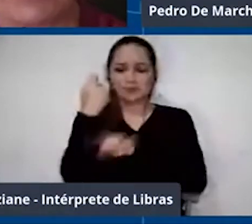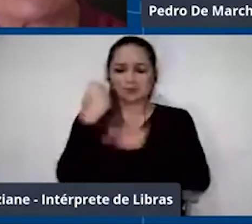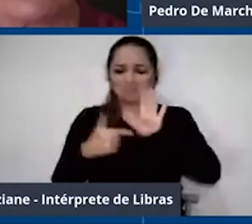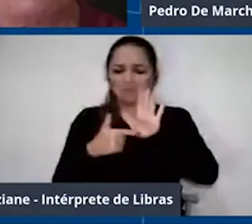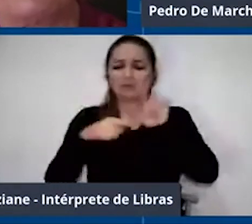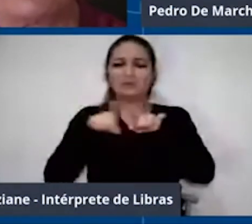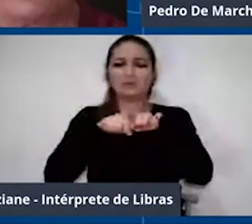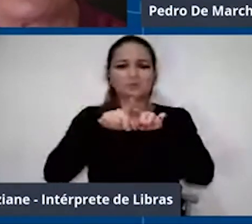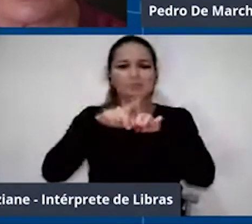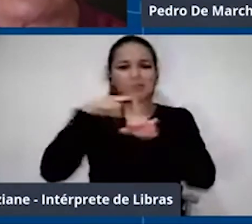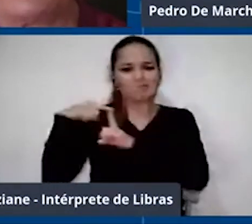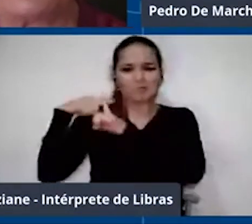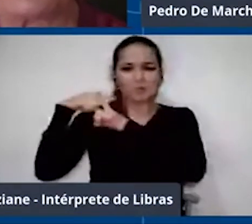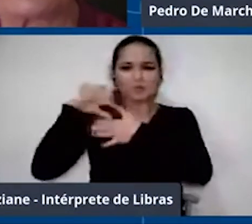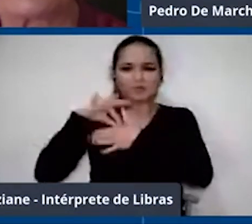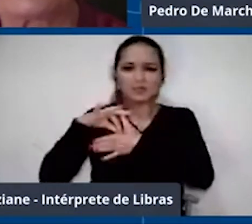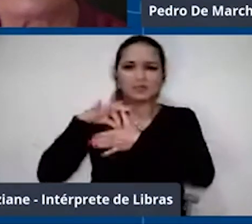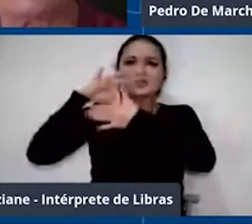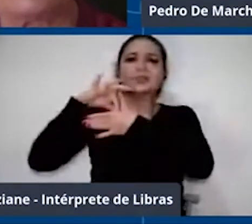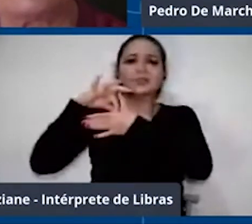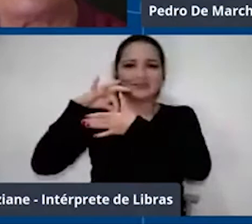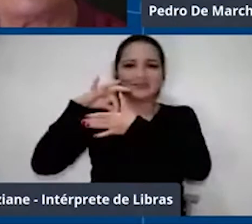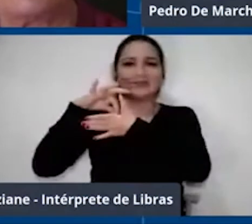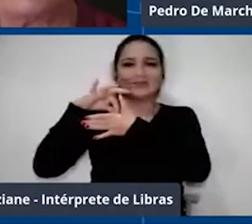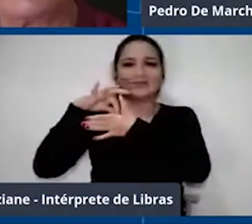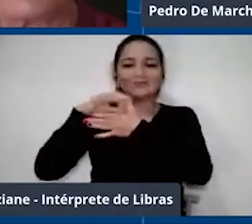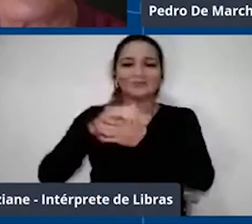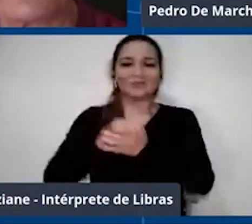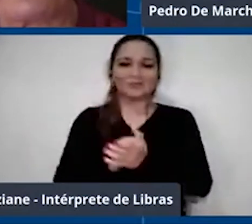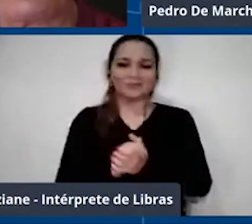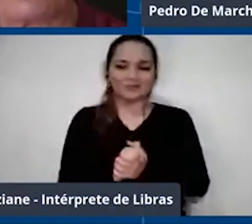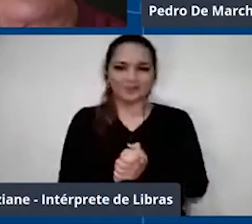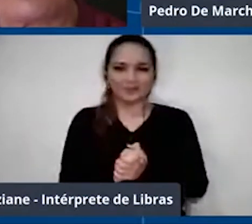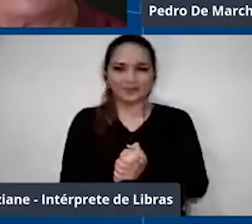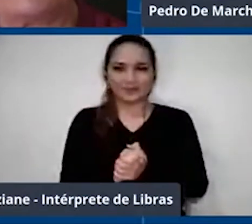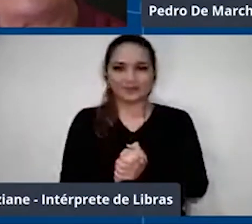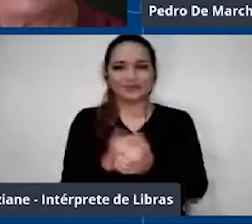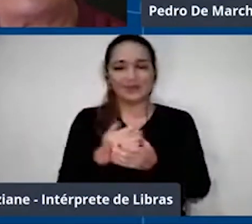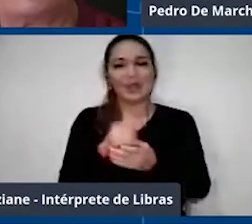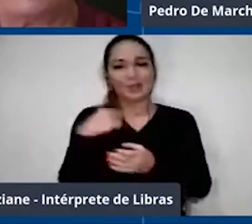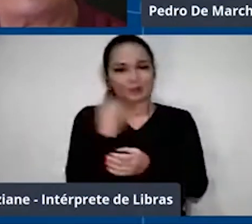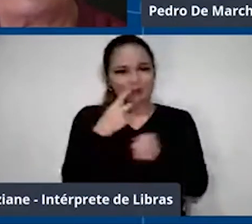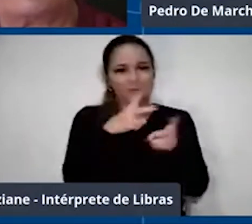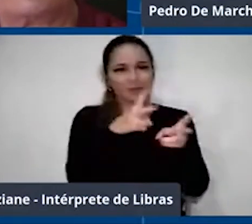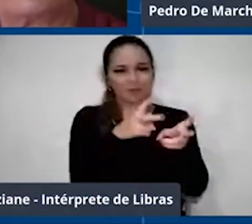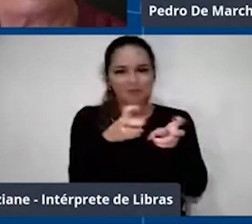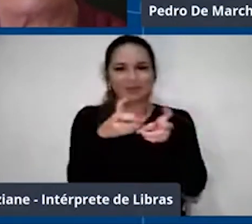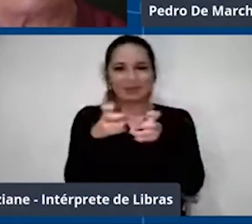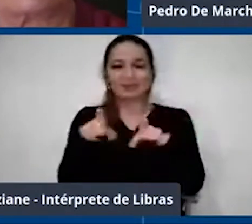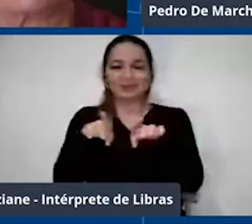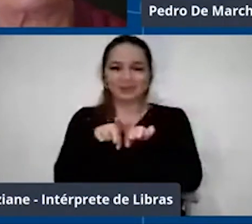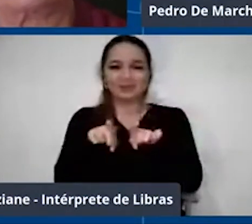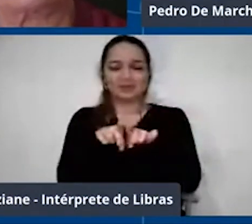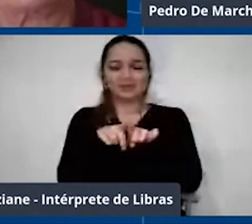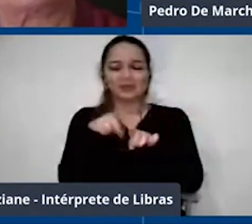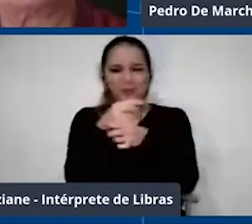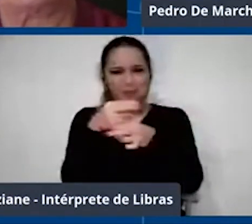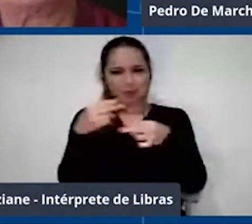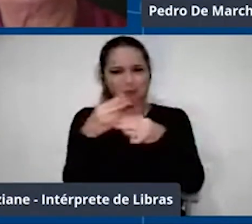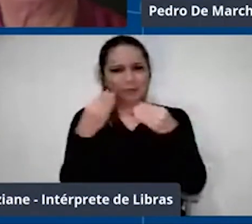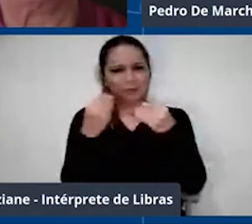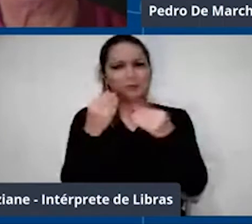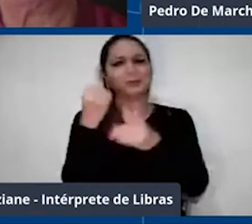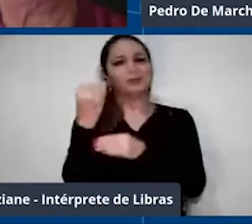da população do estado. Que ótimo, a gente percebe isso, é um fato muito importante, né,